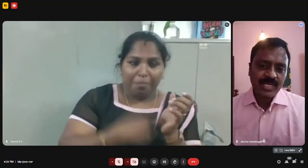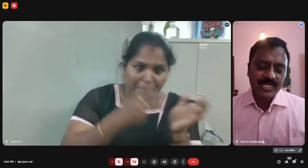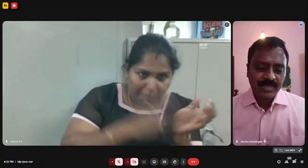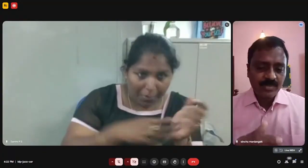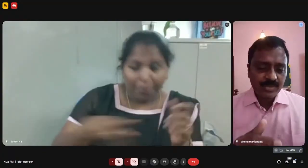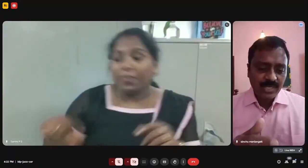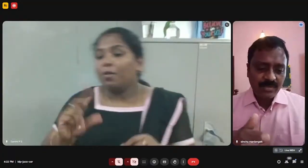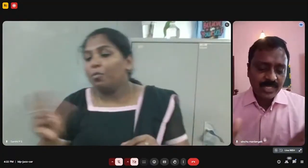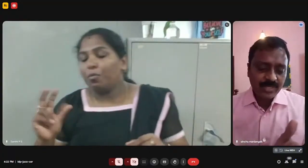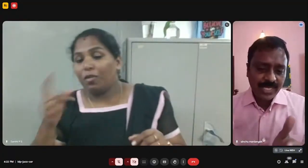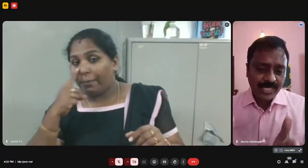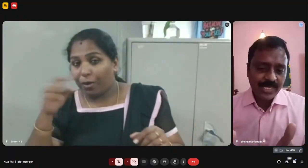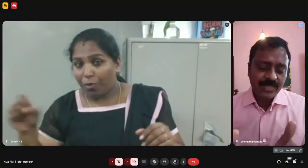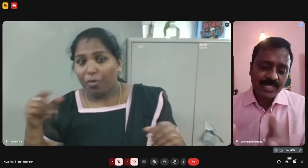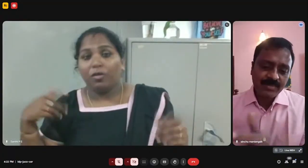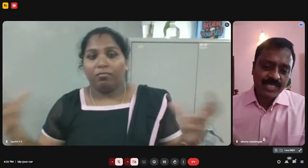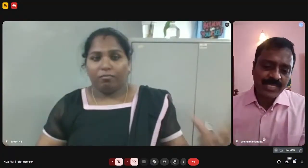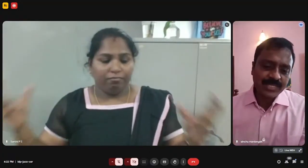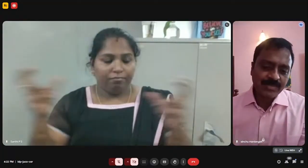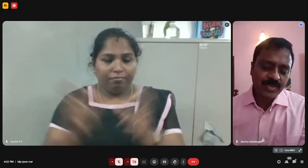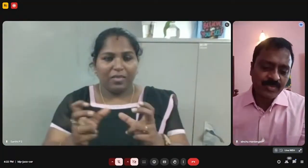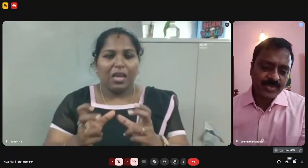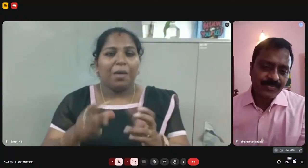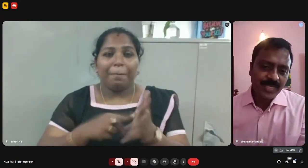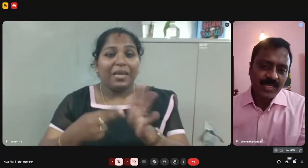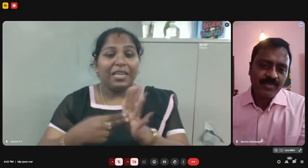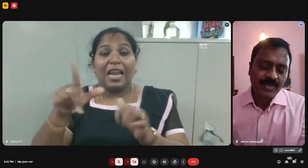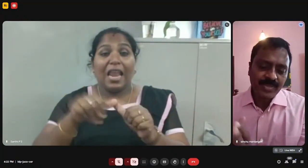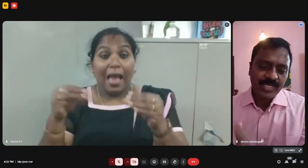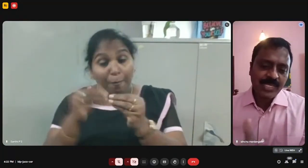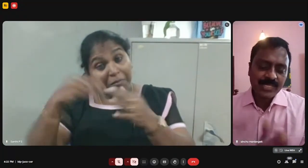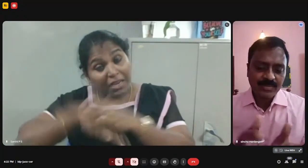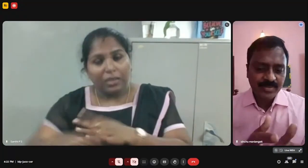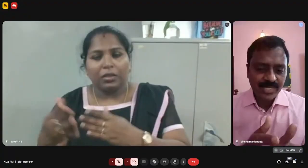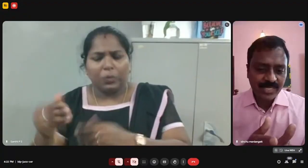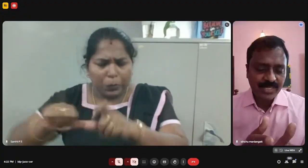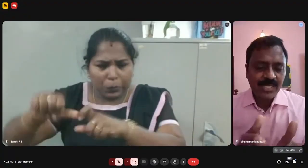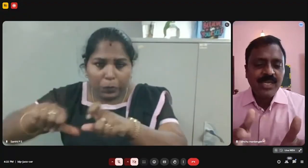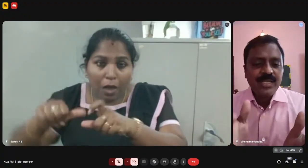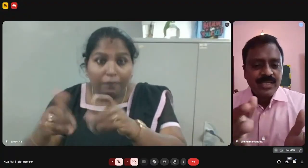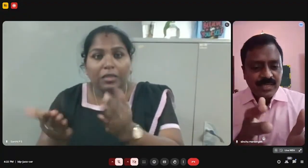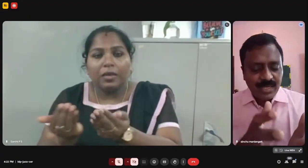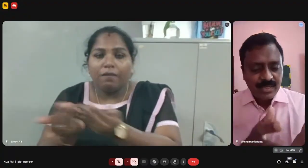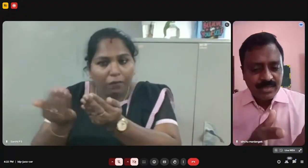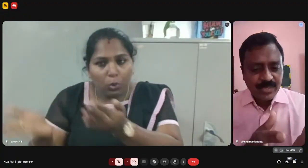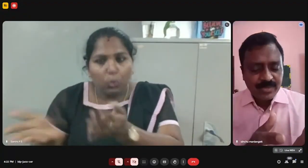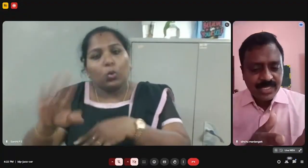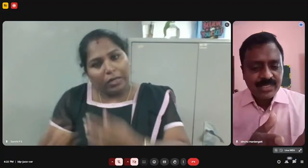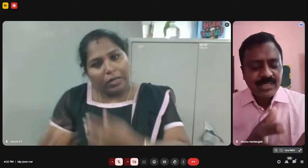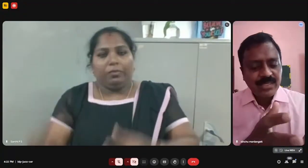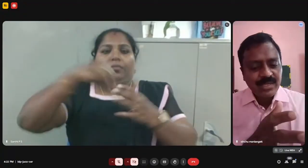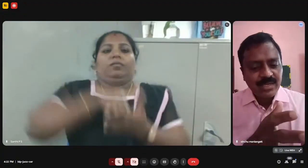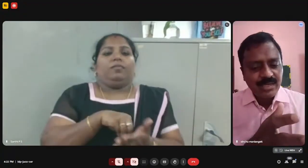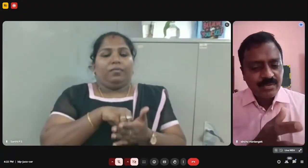നമുക്കറിയാം. ആദ്യം ഈ സഹോദരി കാരിയർ ആണെങ്കിൽ മാത്രം മതി ഈ അടുത്ത സ്റ്റെപ്പിലോട്ട് പോകുന്നത്. അപ്പൊ എപ്പോഴും കല്യാണത്തിന് മുമ്പ് തന്നെ ആ